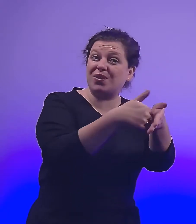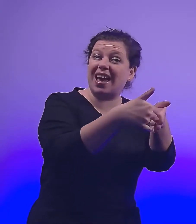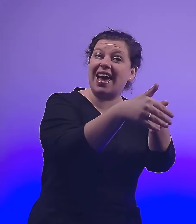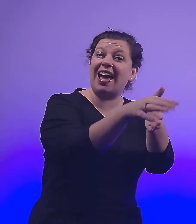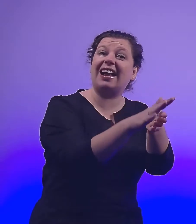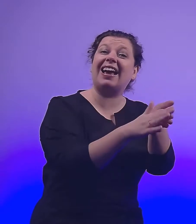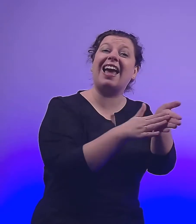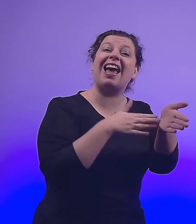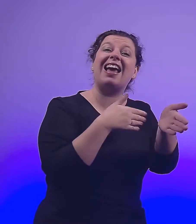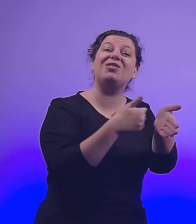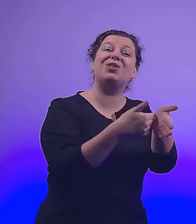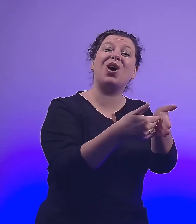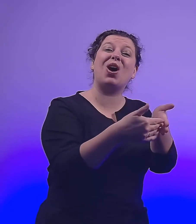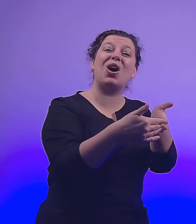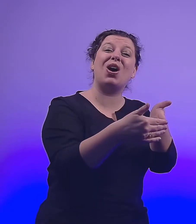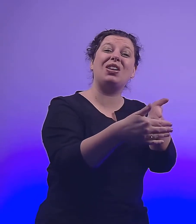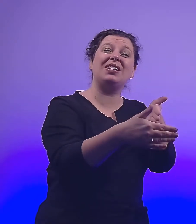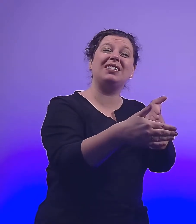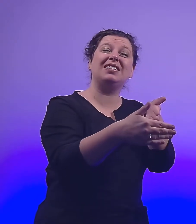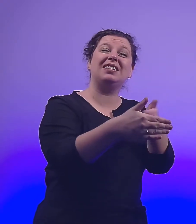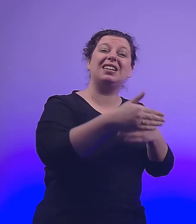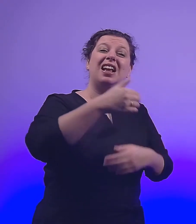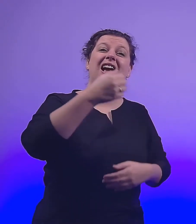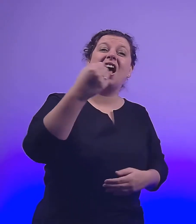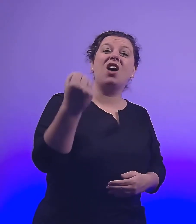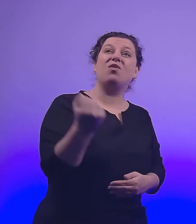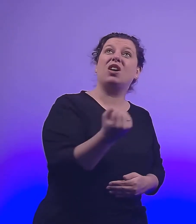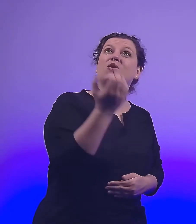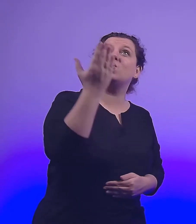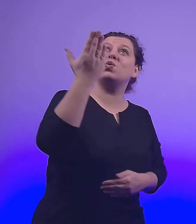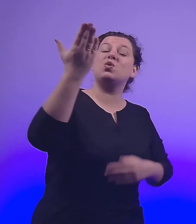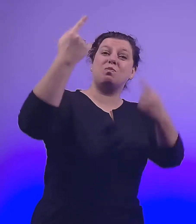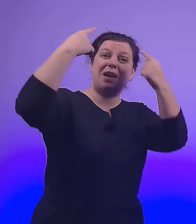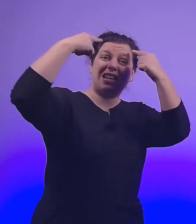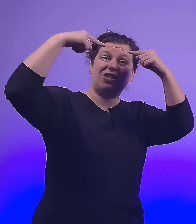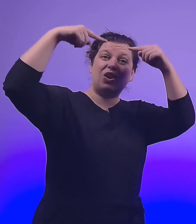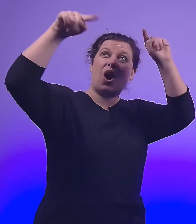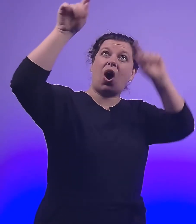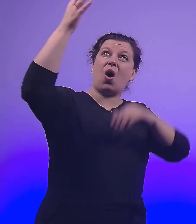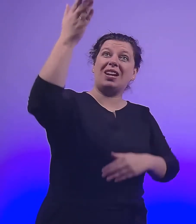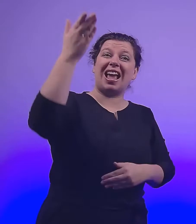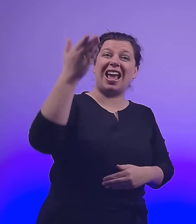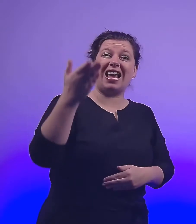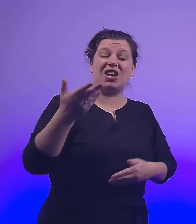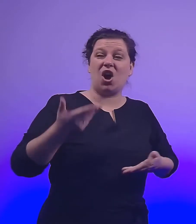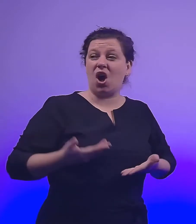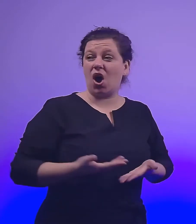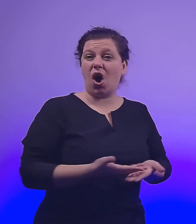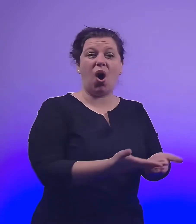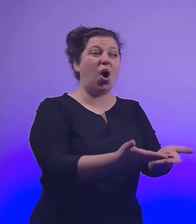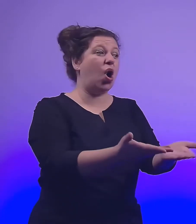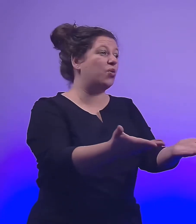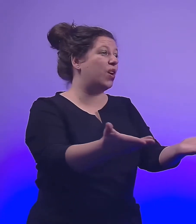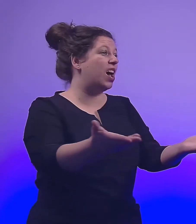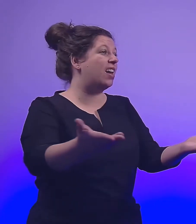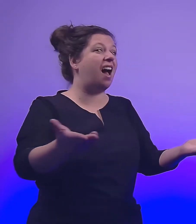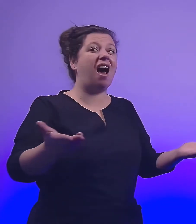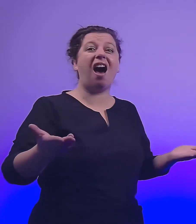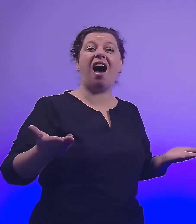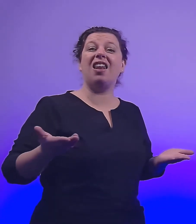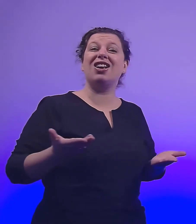ook vergeven, want u bent koning